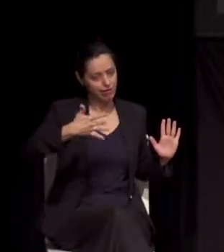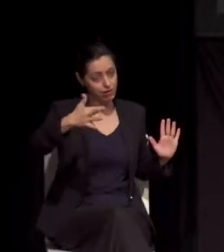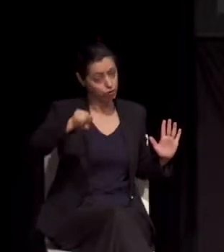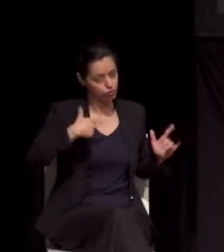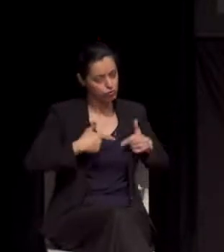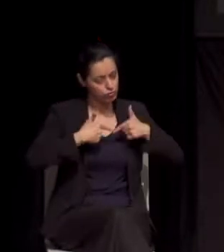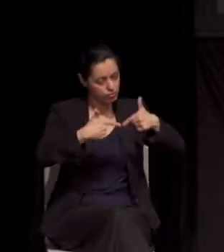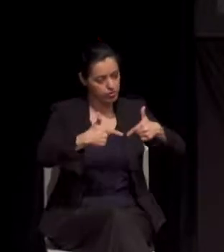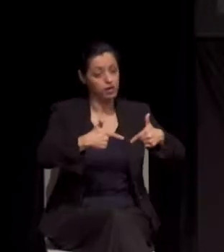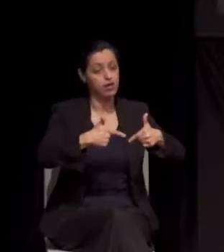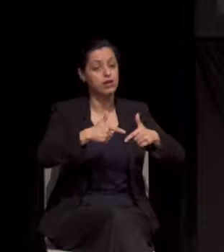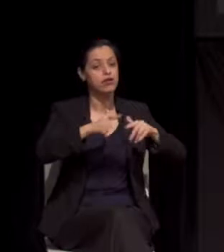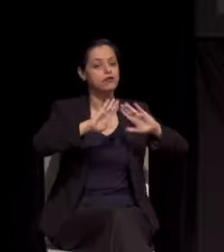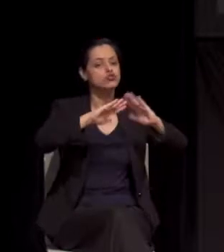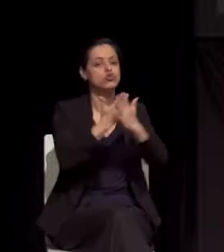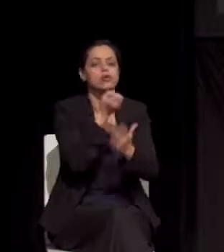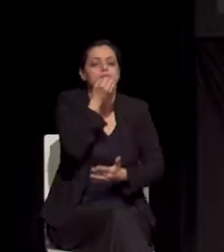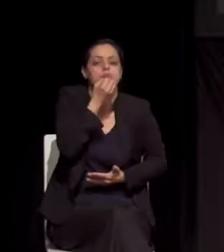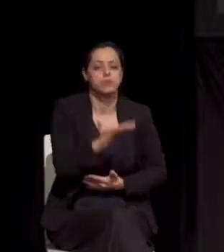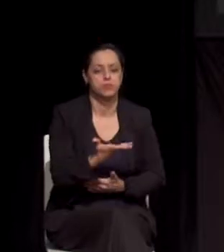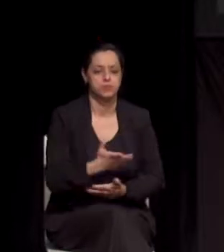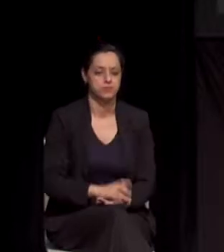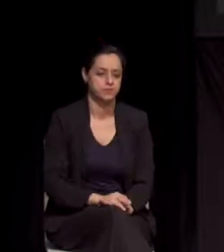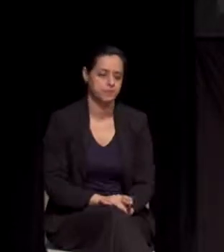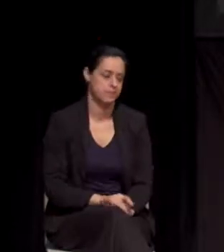fazer. É isso.